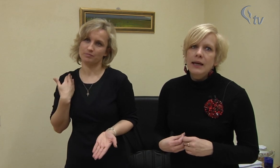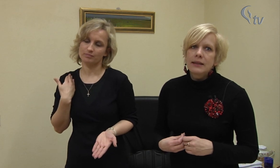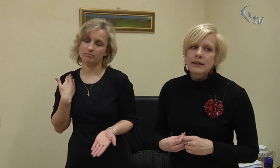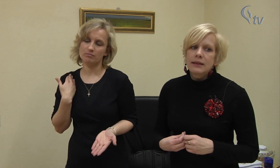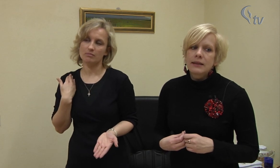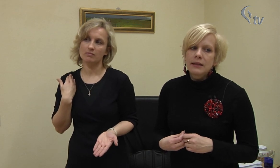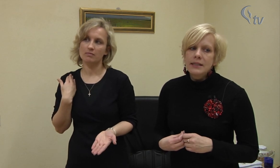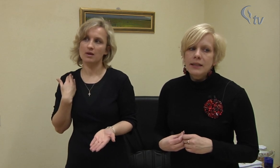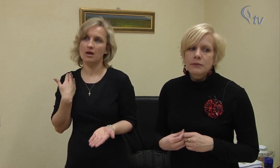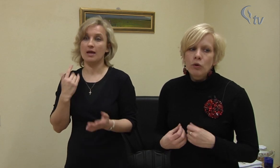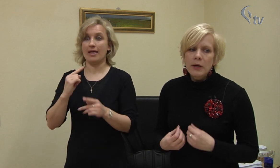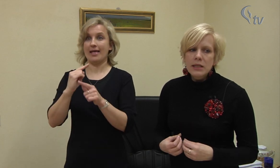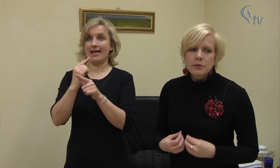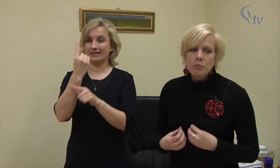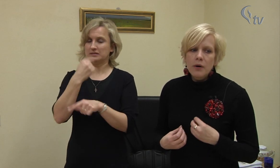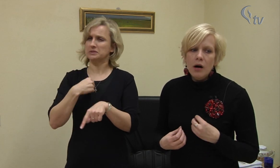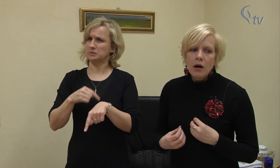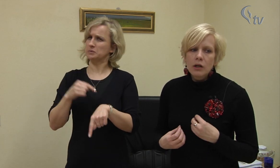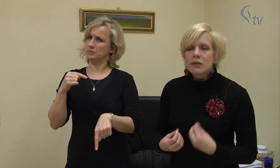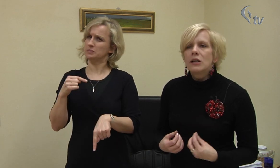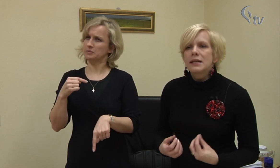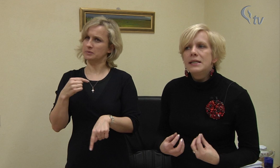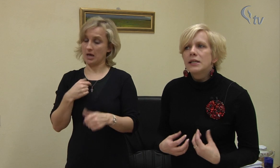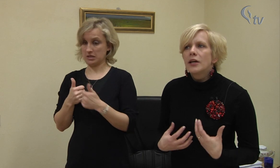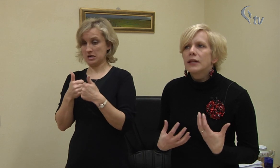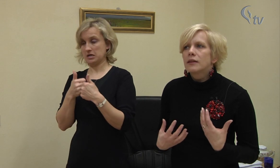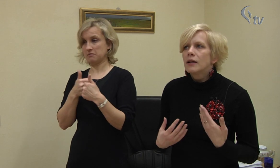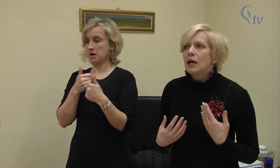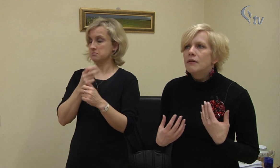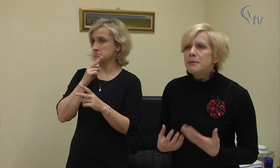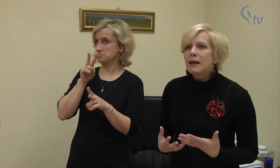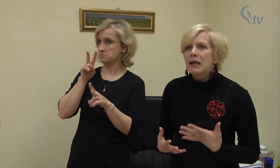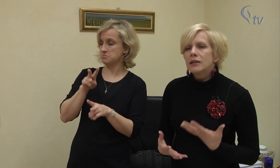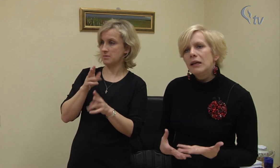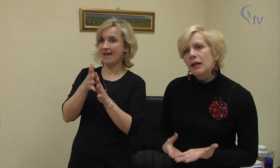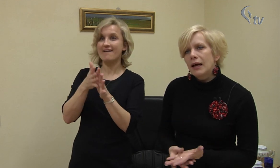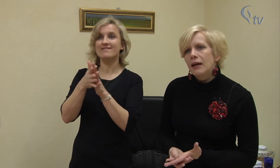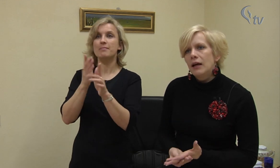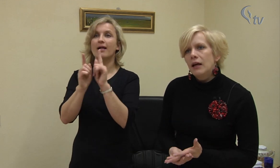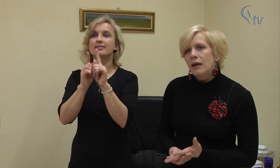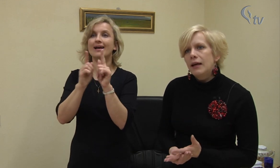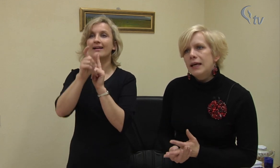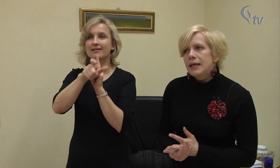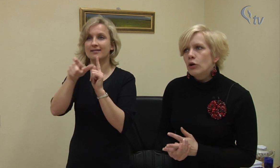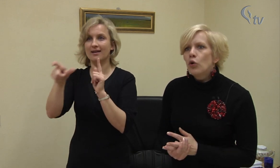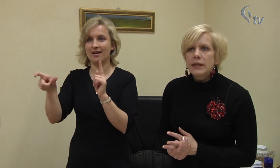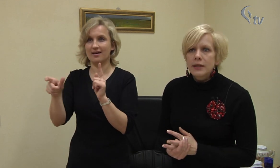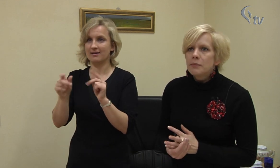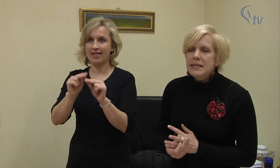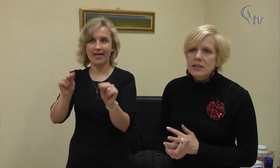Et esiteks mulle paistab see juba kõrvalseisijana, et viipekeele tõlke ei koolitata piisavalt,